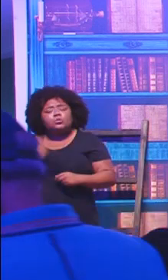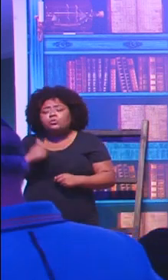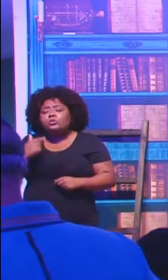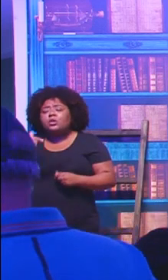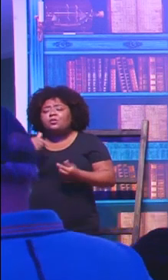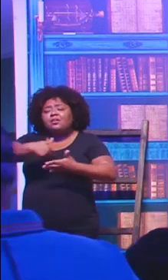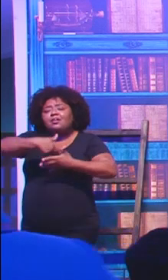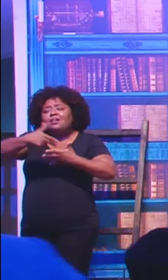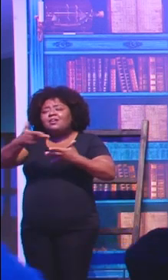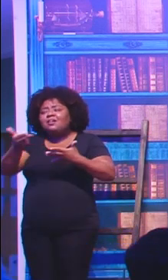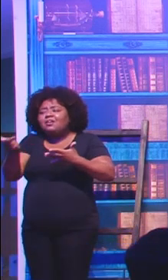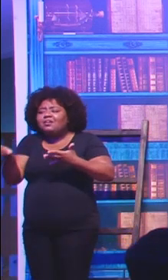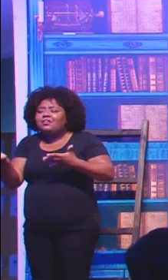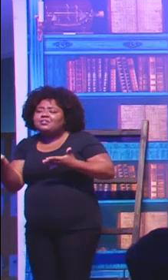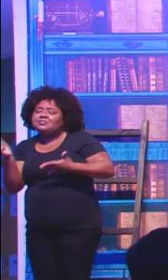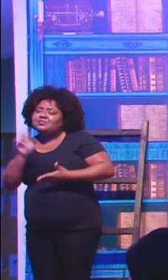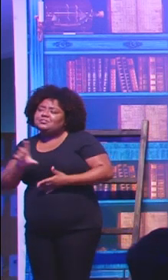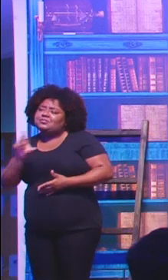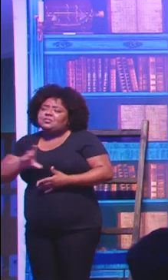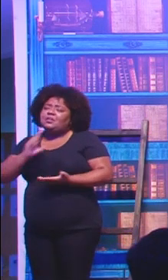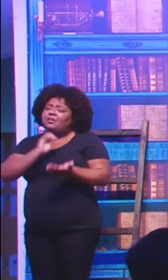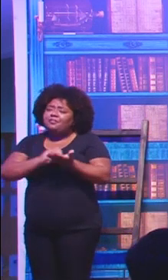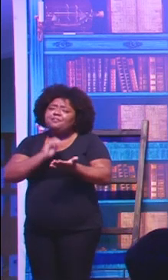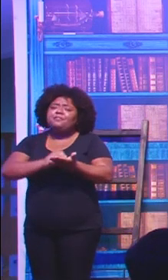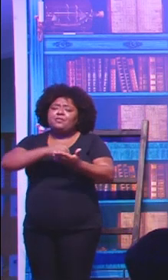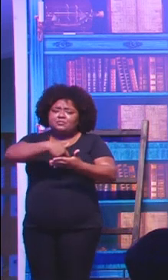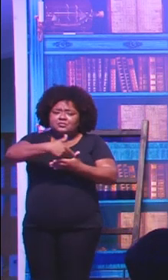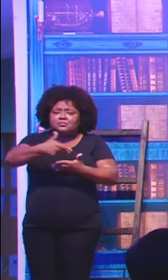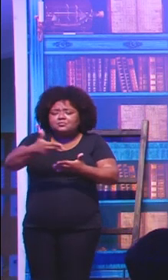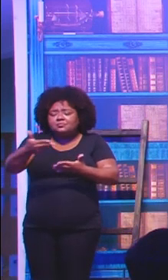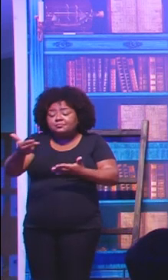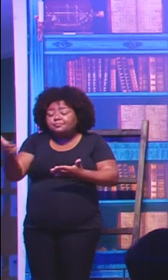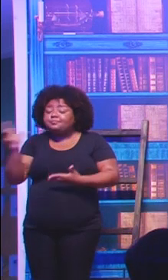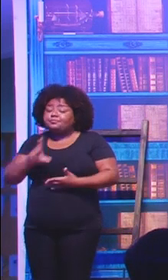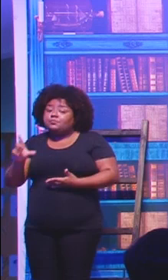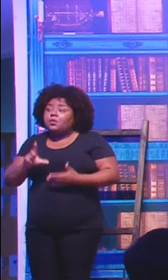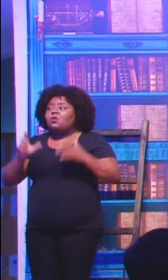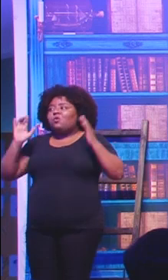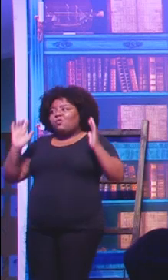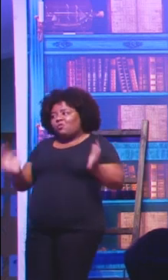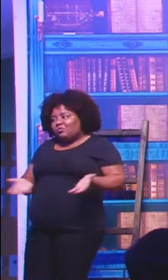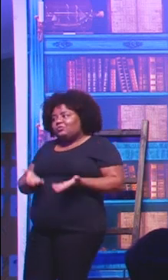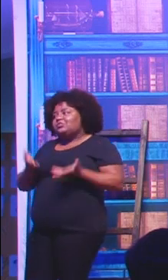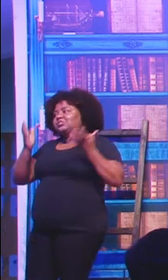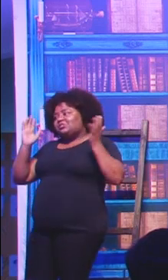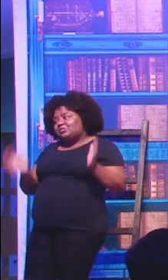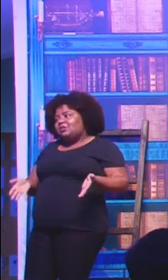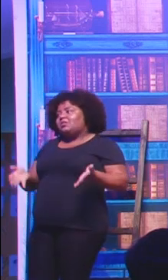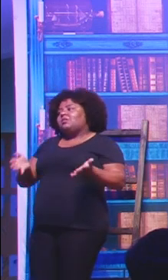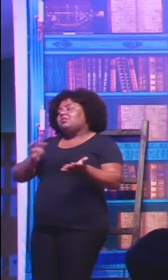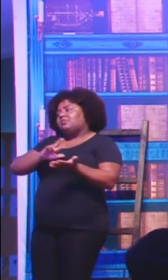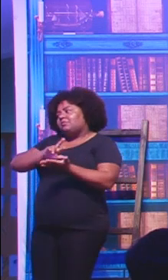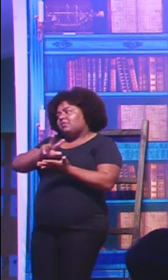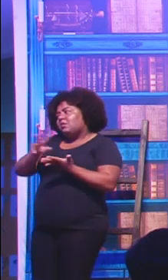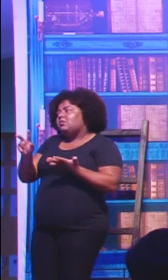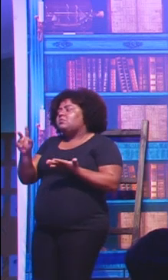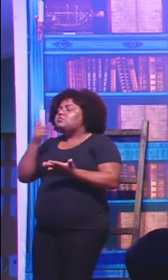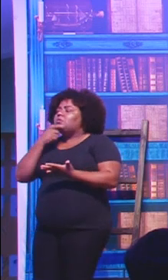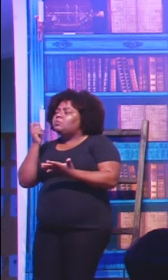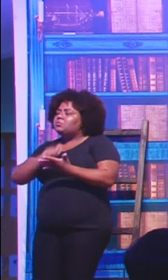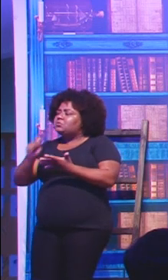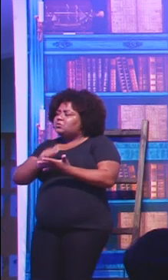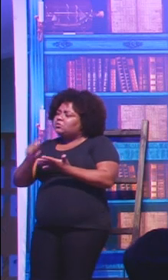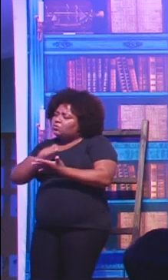na literatura. Eu achava que tinha essa falta, né? Hoje já existe um ensaio, a gente já tem grandes escritores que